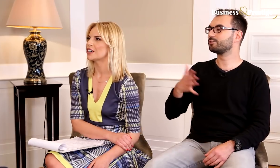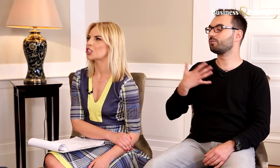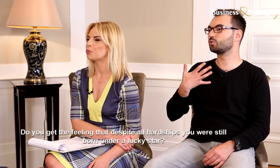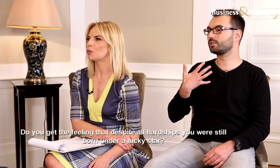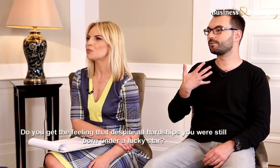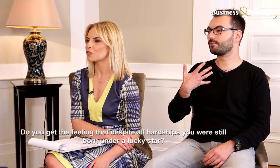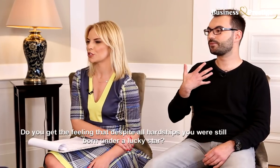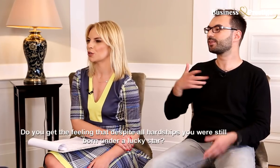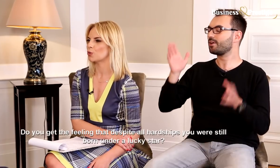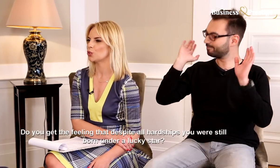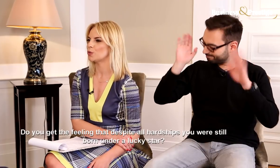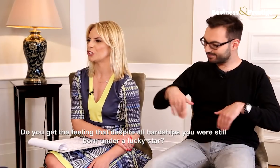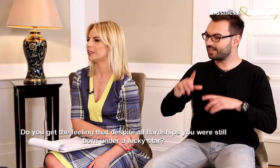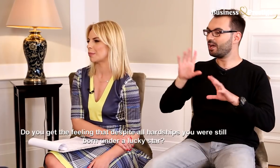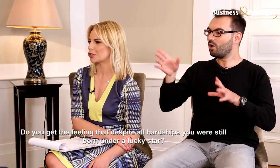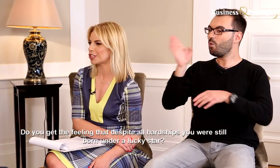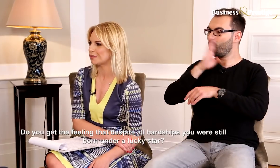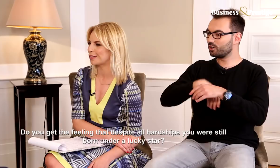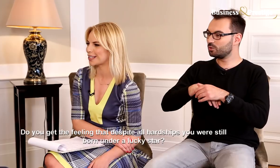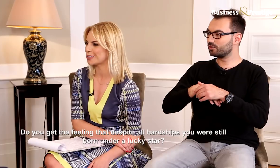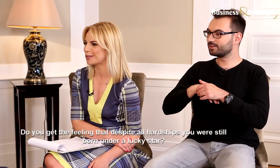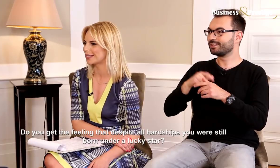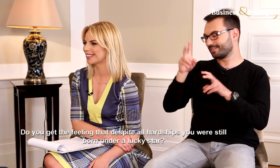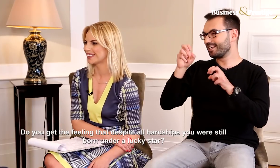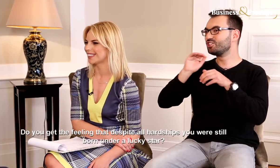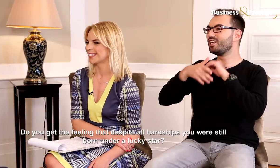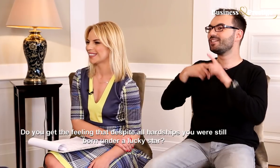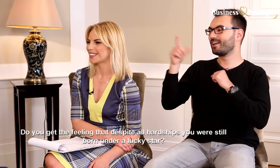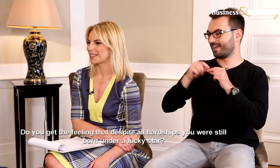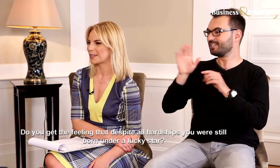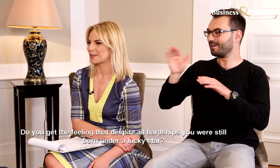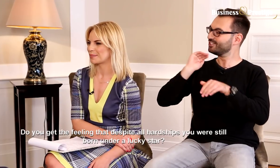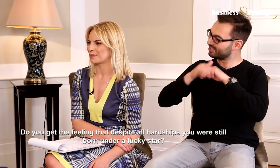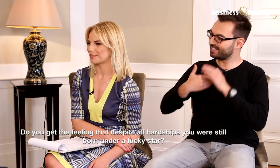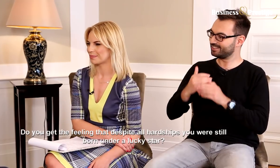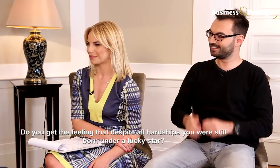uczucie, że pomimo wszystko urodziłaś się i tak pod szczęśliwą gwiazdą?